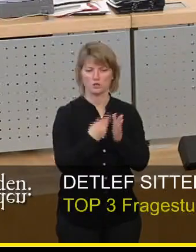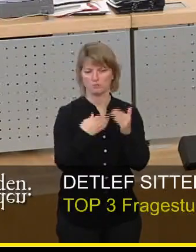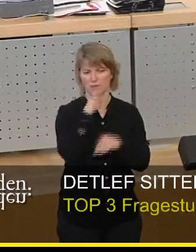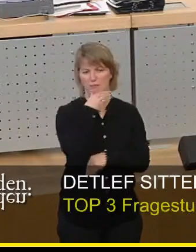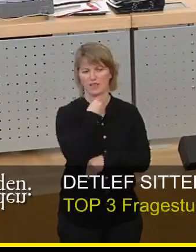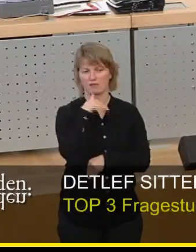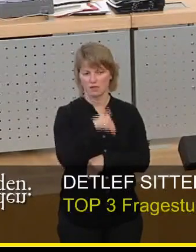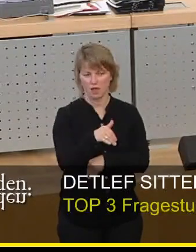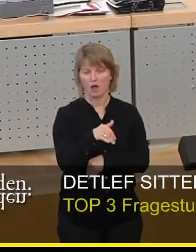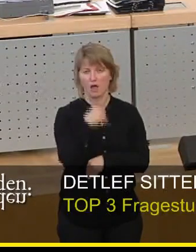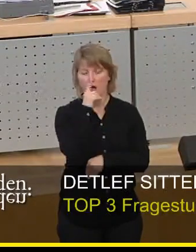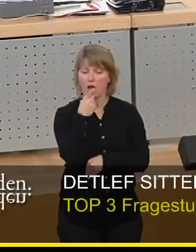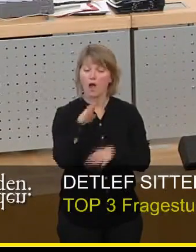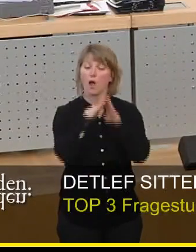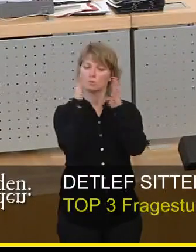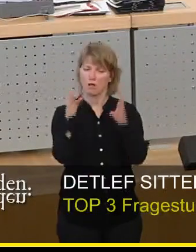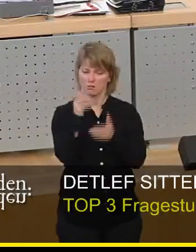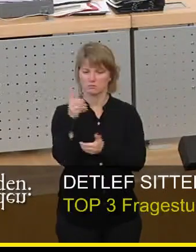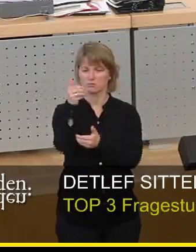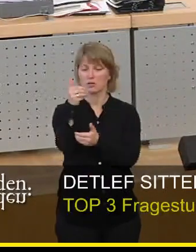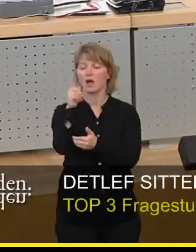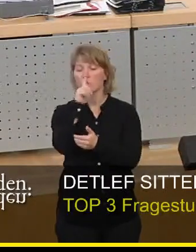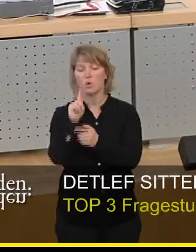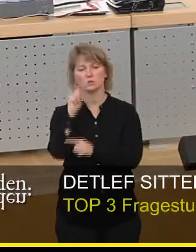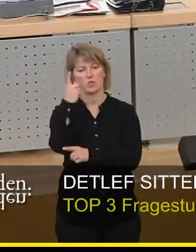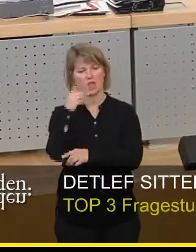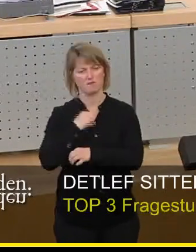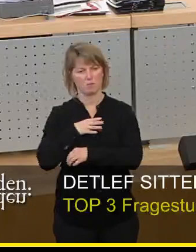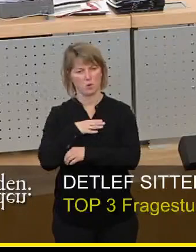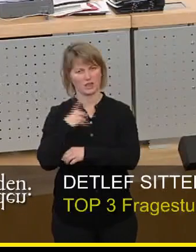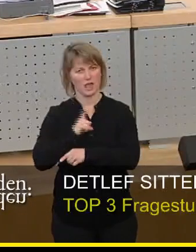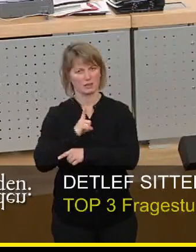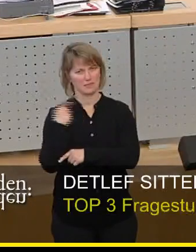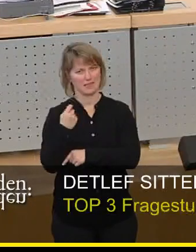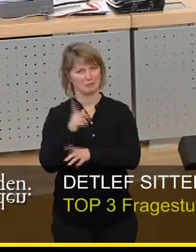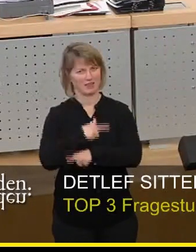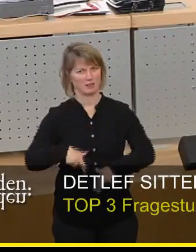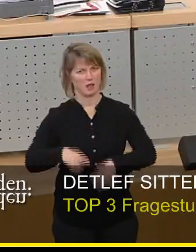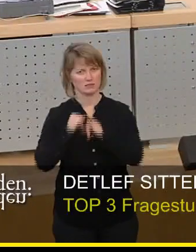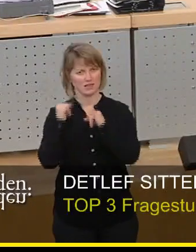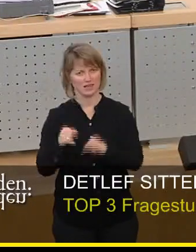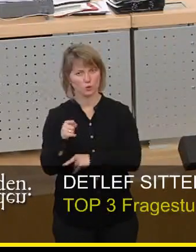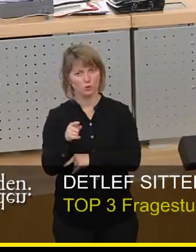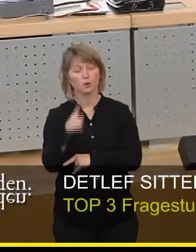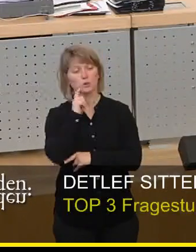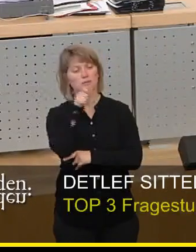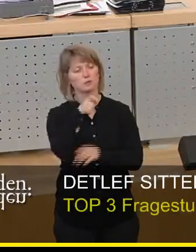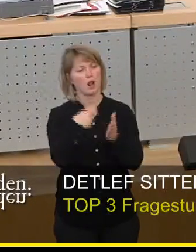zentralen Haushaltsansatz einerseits beim Sondervermögen Eigenbetrieb Kindertageseinrichtung und in den zentralen